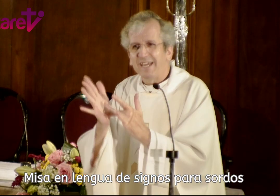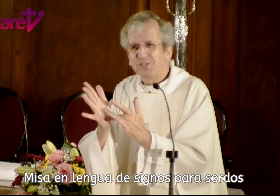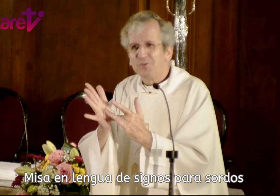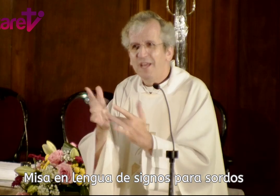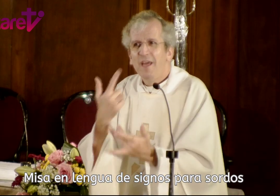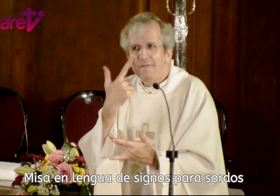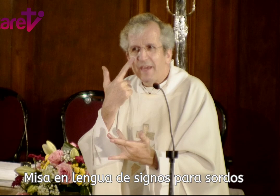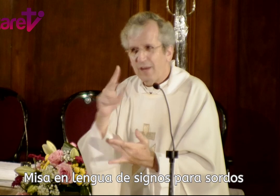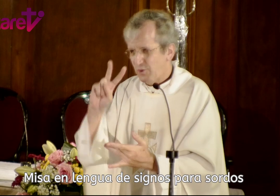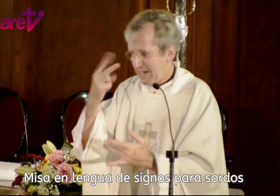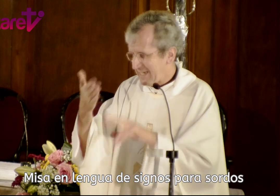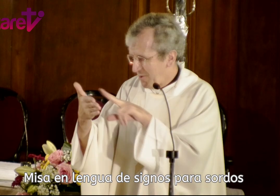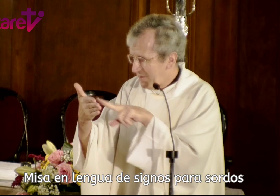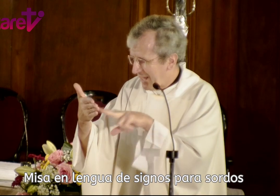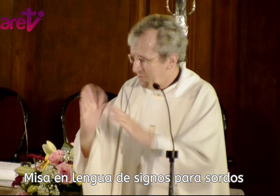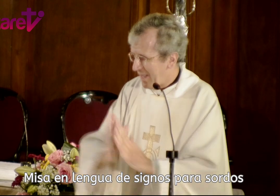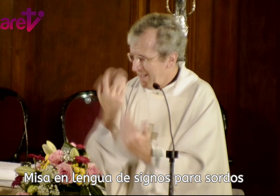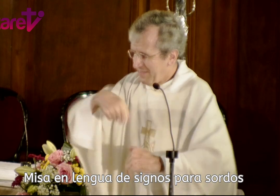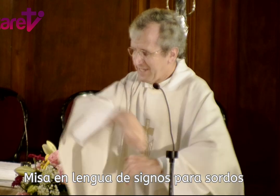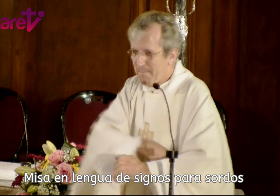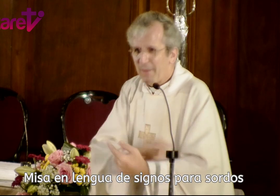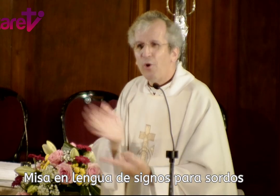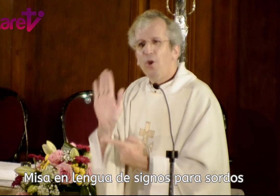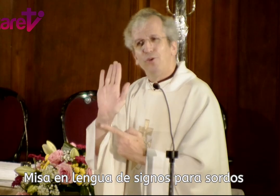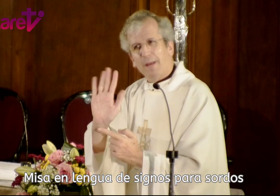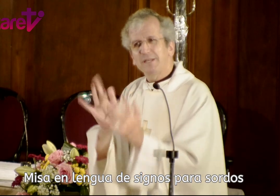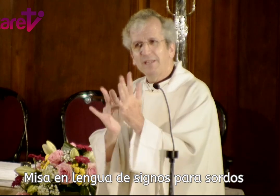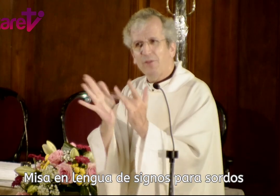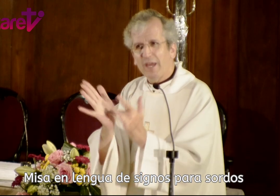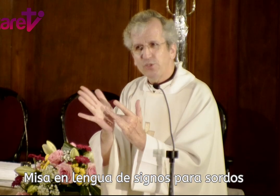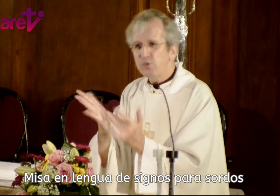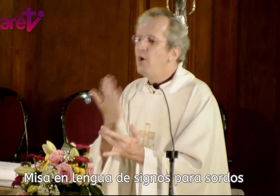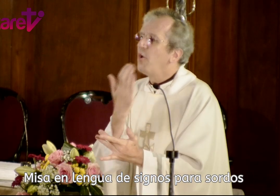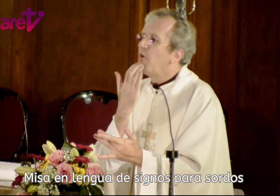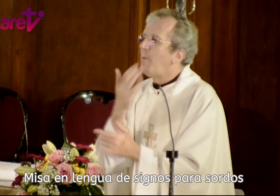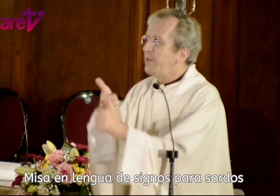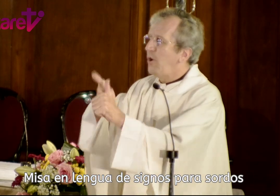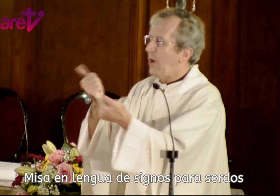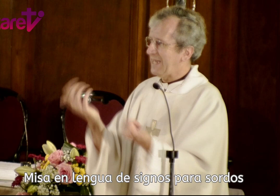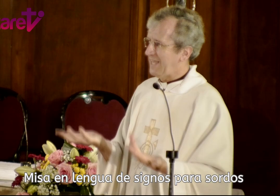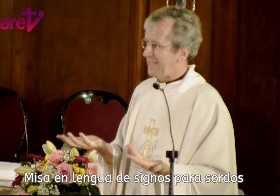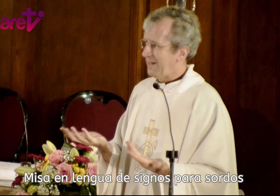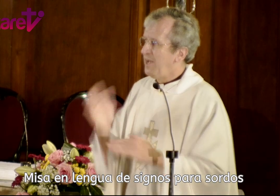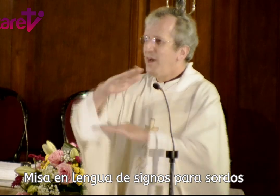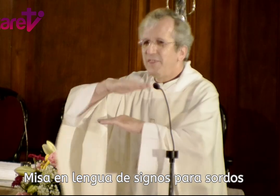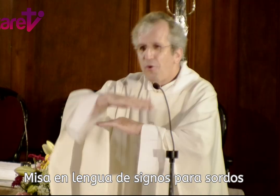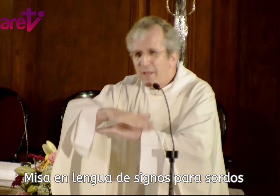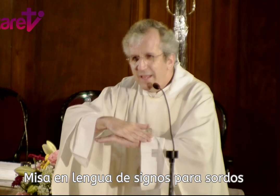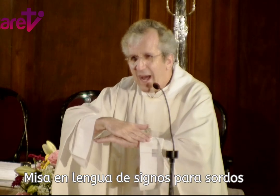Jesús. Fijaros la segunda lectura de San Pablo. Nos ha presentado a Jesús como modelo a seguir. De humildad,